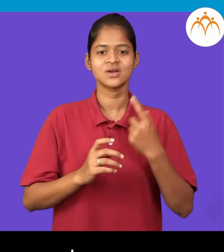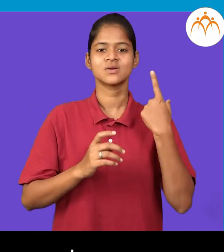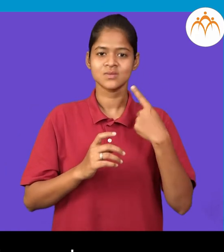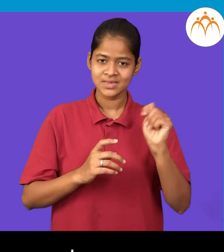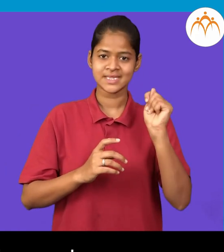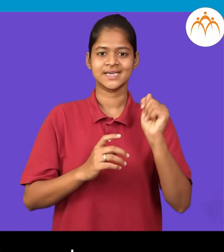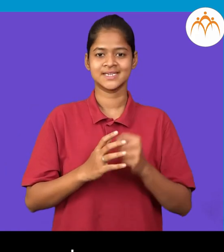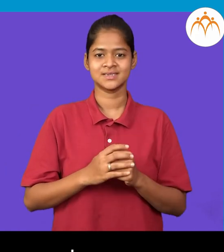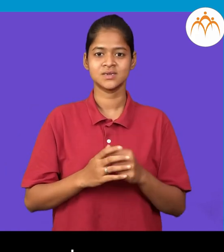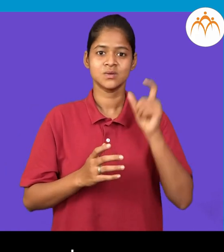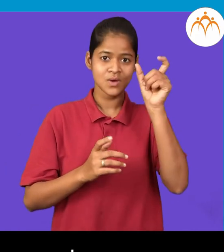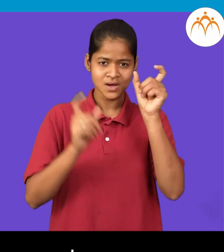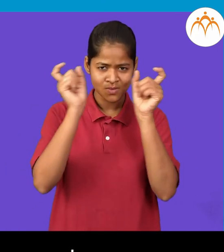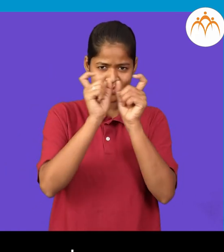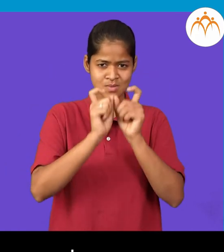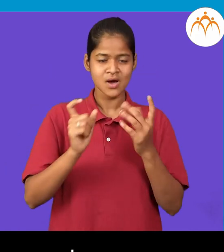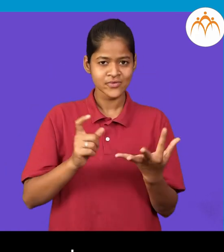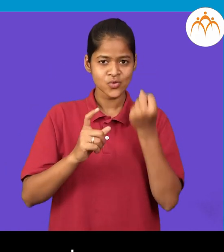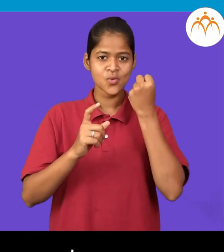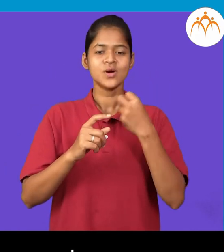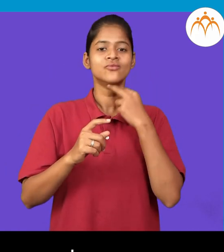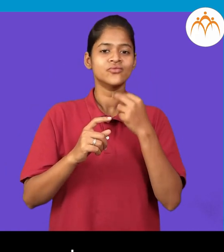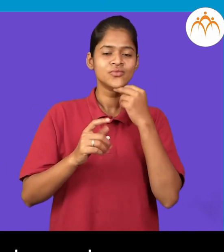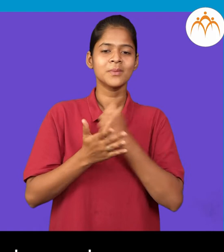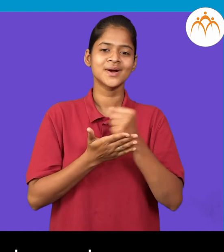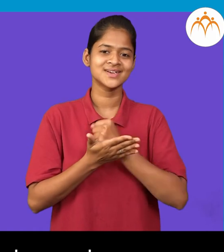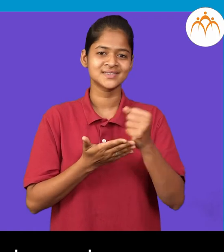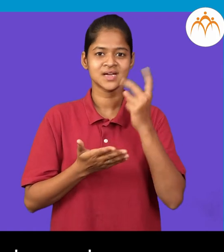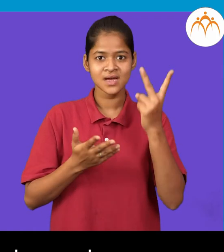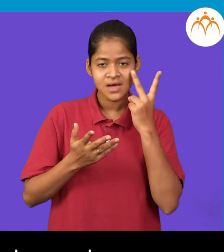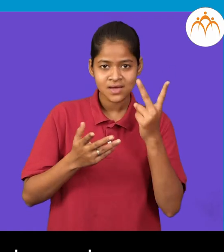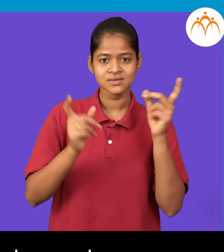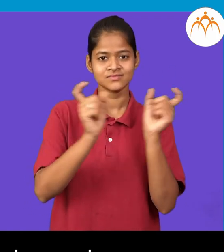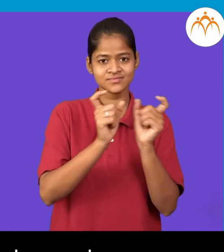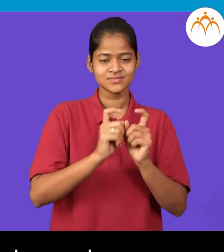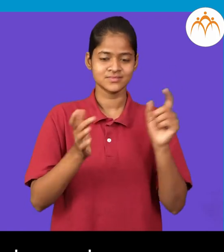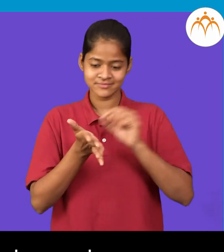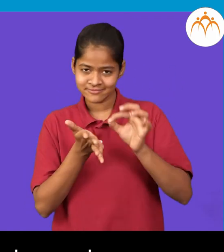वर्ड्स. ट्राई टू से द वर्ड्स. ट्राई टू राइट सच वर्ड्स.